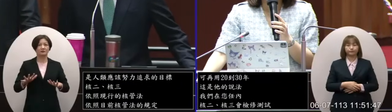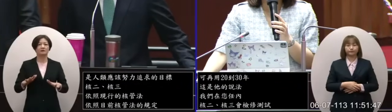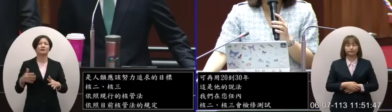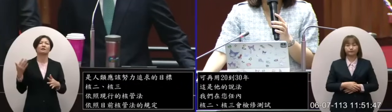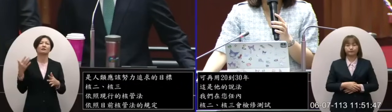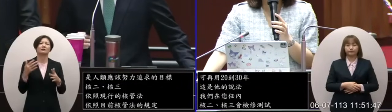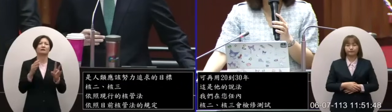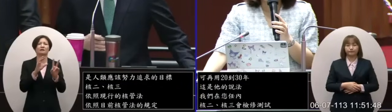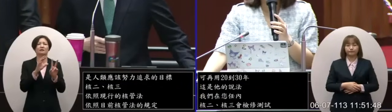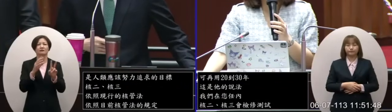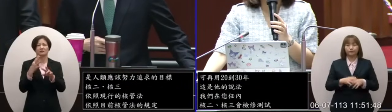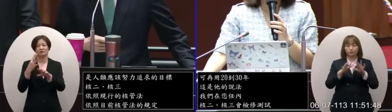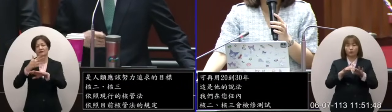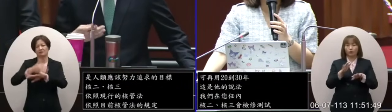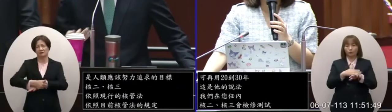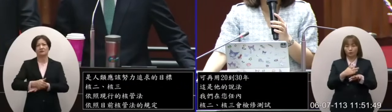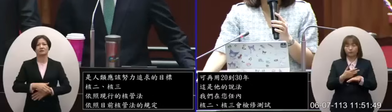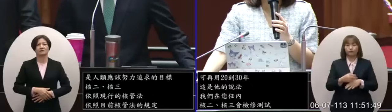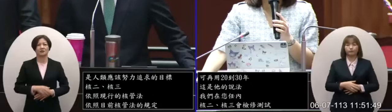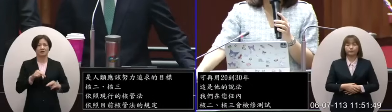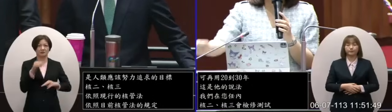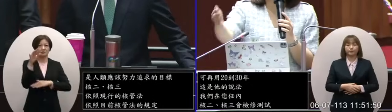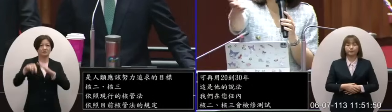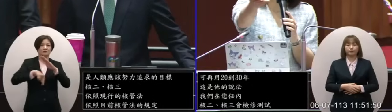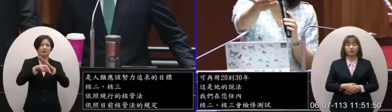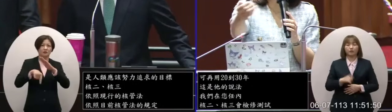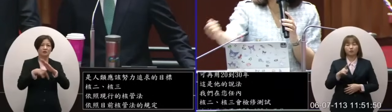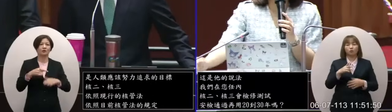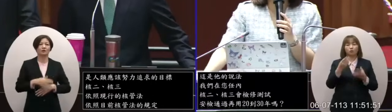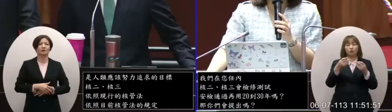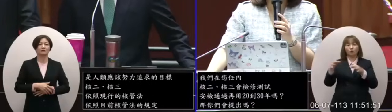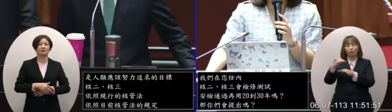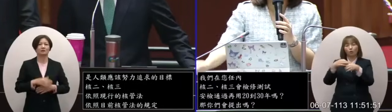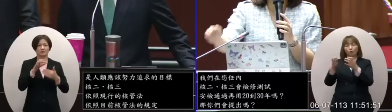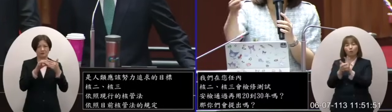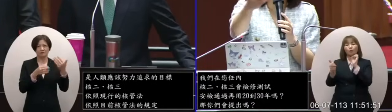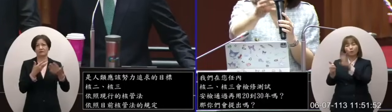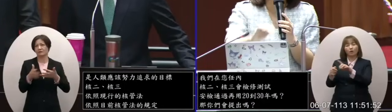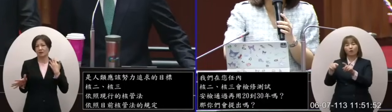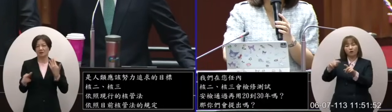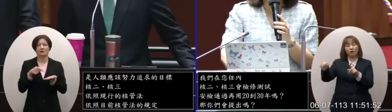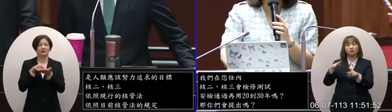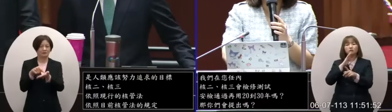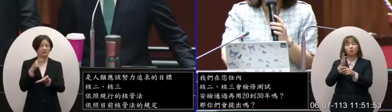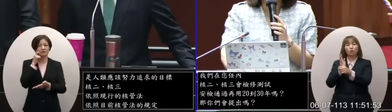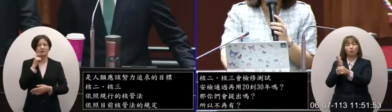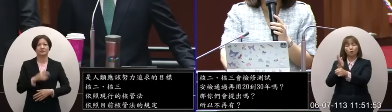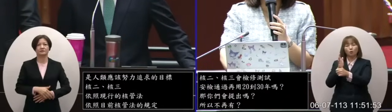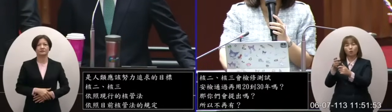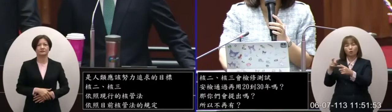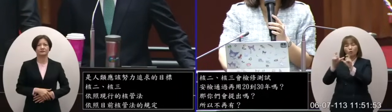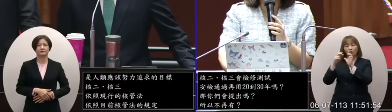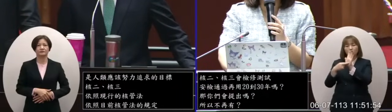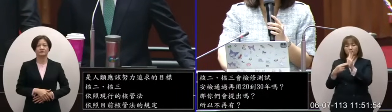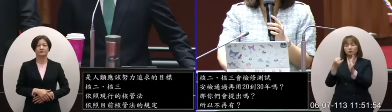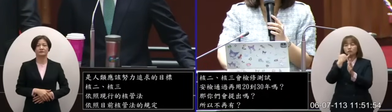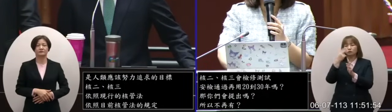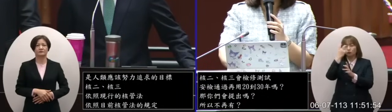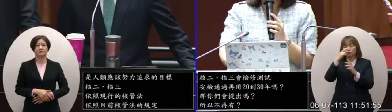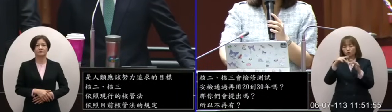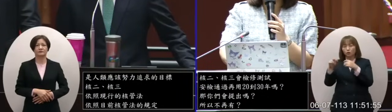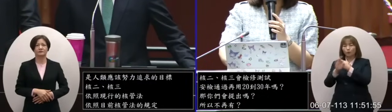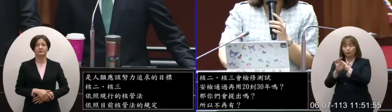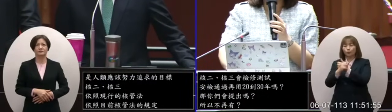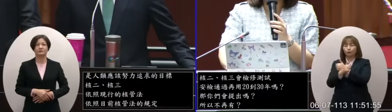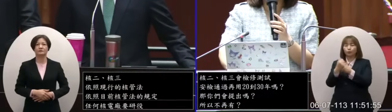个时间， 所以 行政机关已经没有能力提出了。 那你们怎么没有跟经济部长讲，让他在质询的时候说我们可以检修测